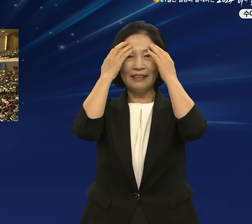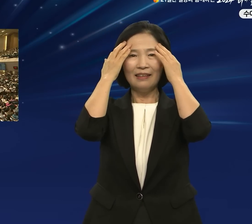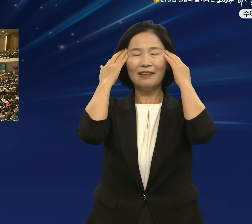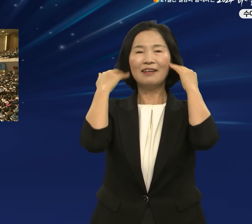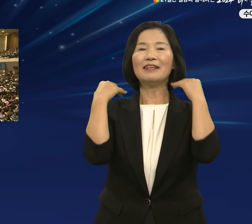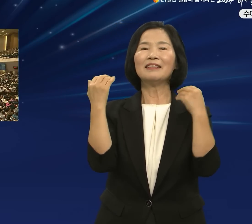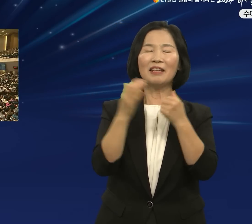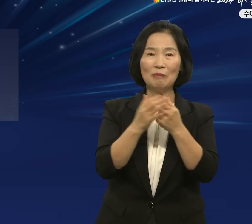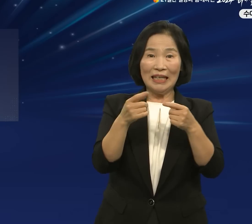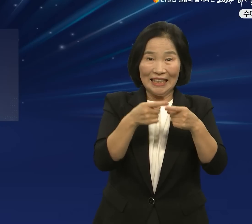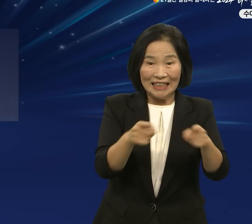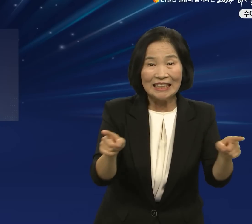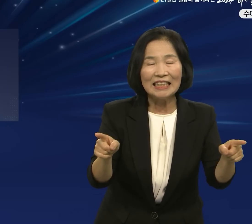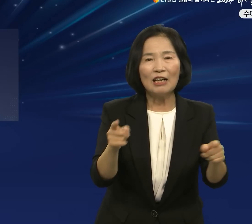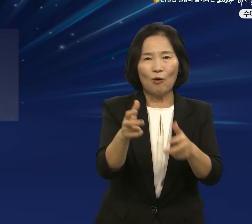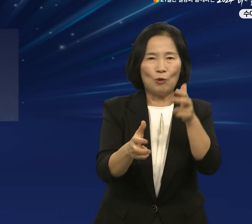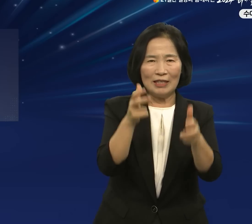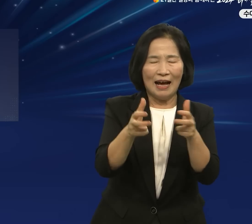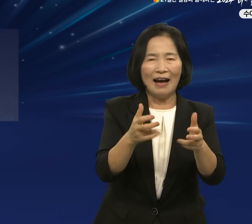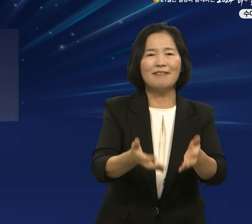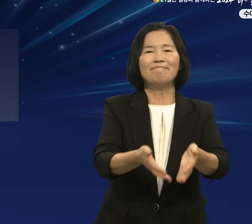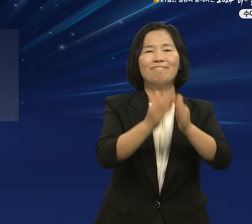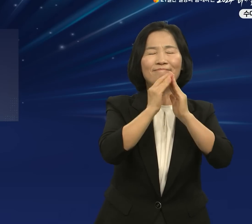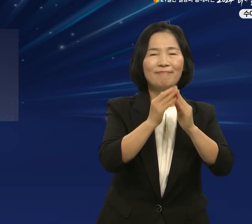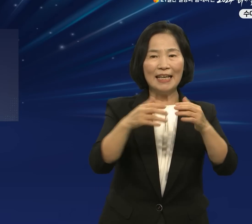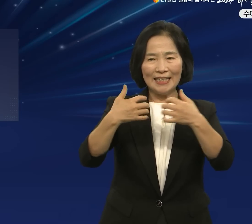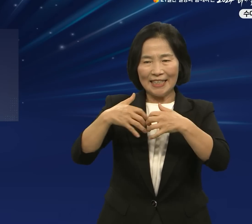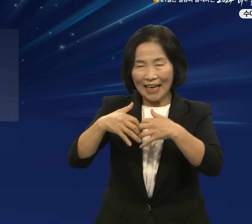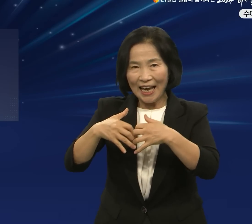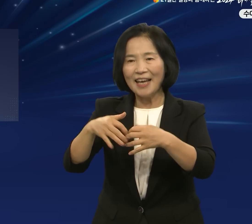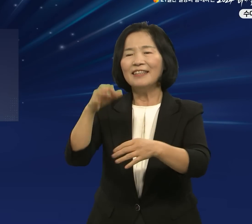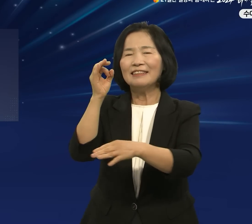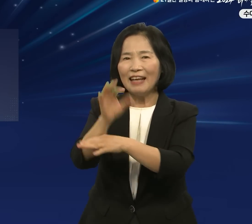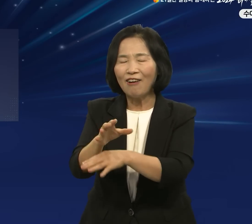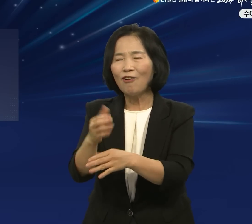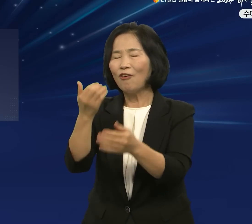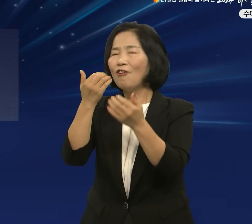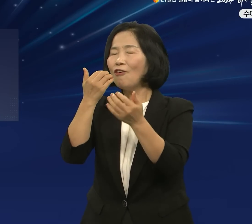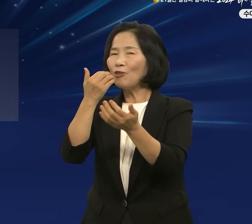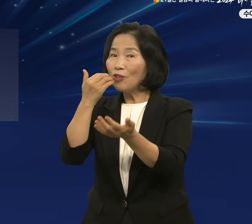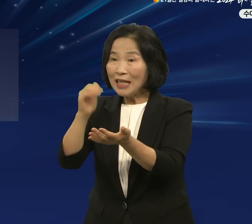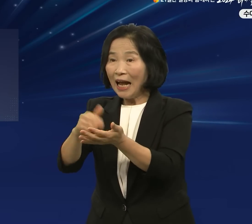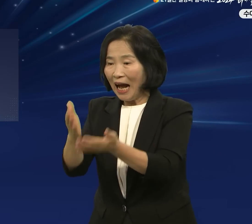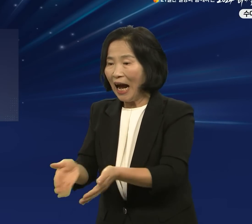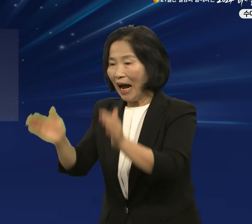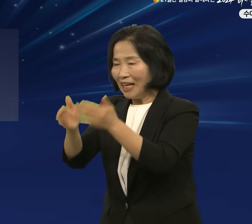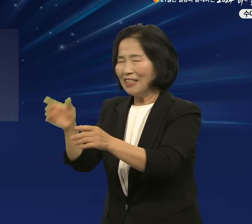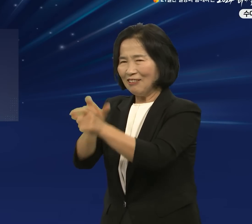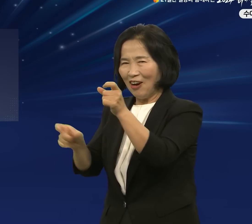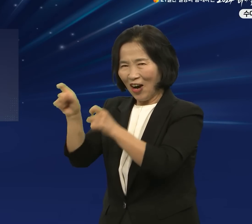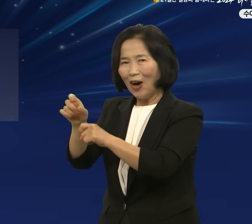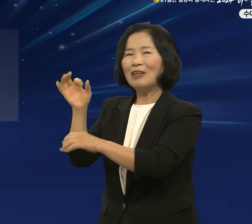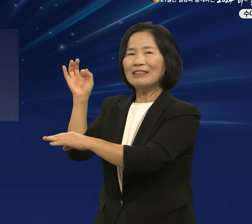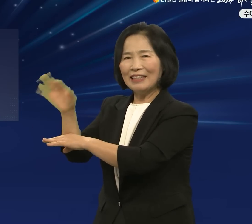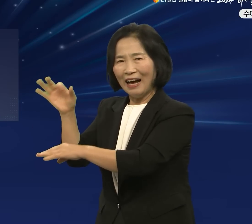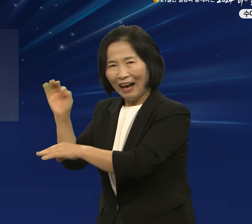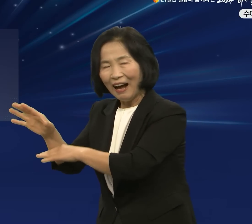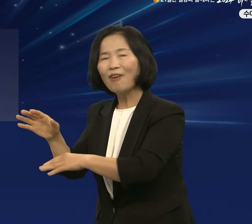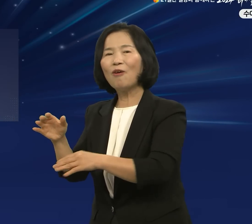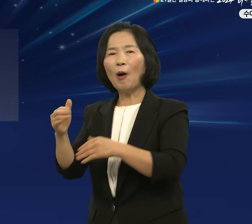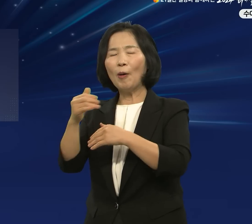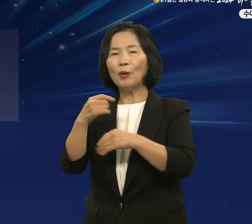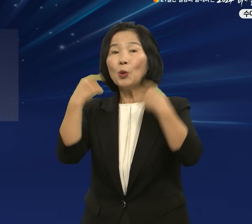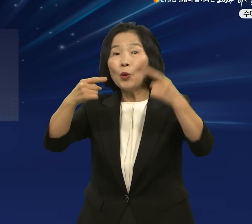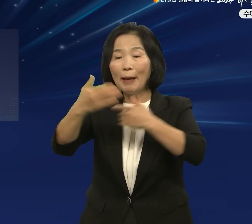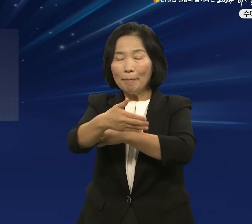재정비하고 된장 관련된 기계류를 구입하고 새로운 항아리를 구입을 하고 포장바스를 만들고